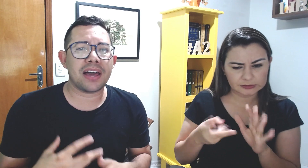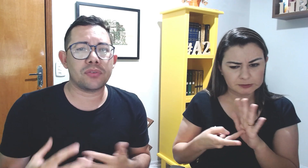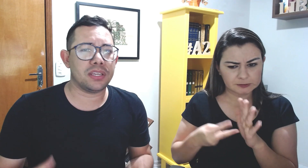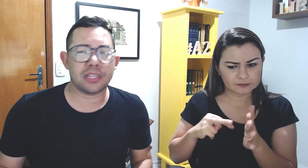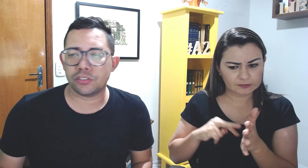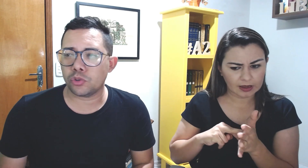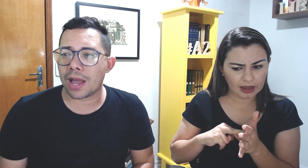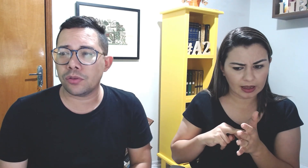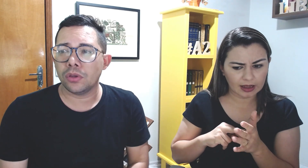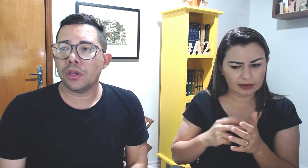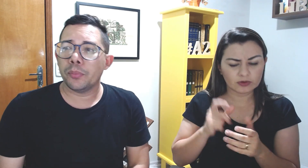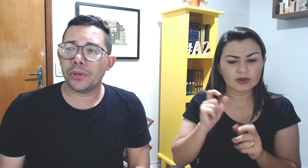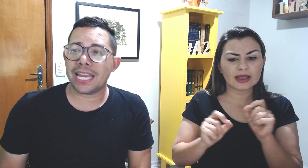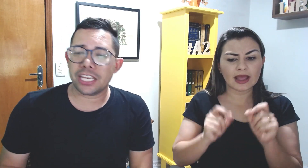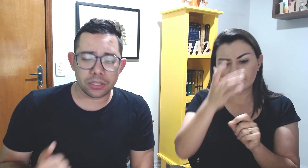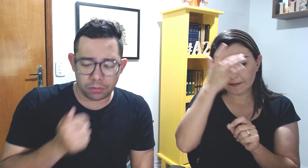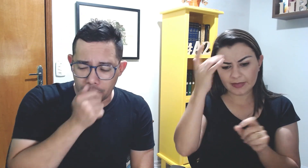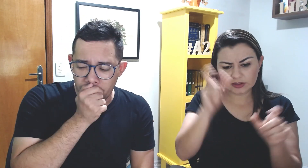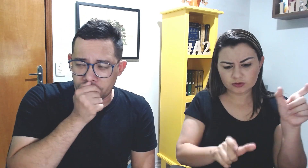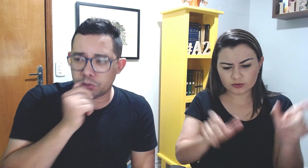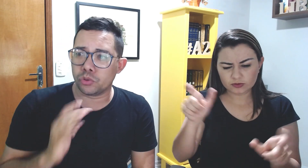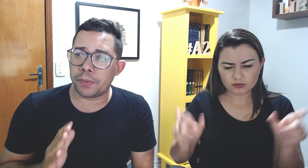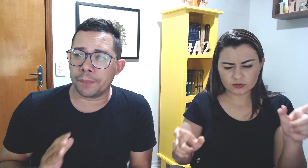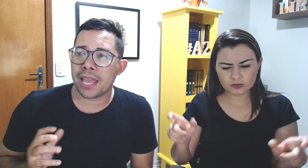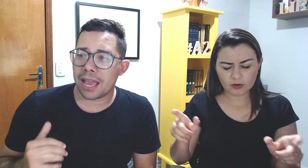aquela fala, o que está situado, porque aí,